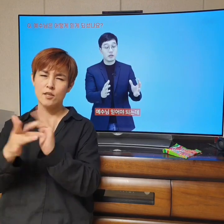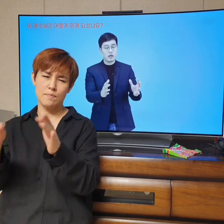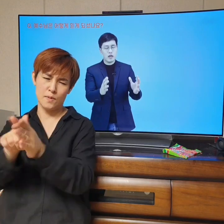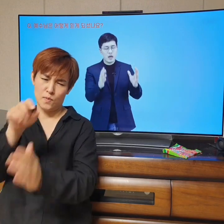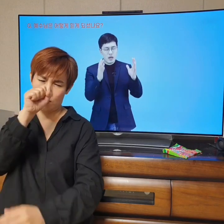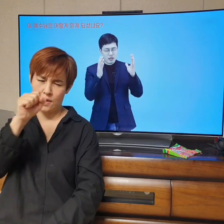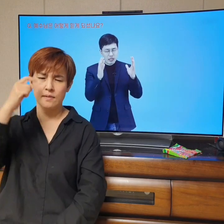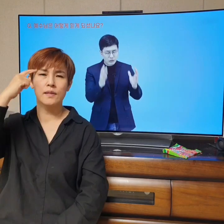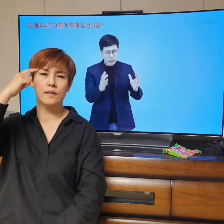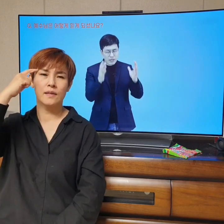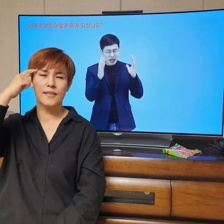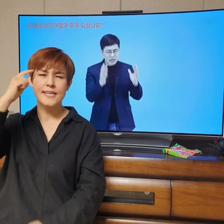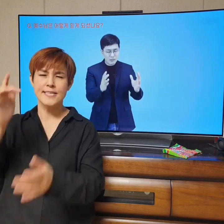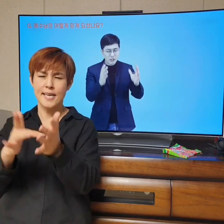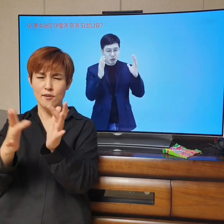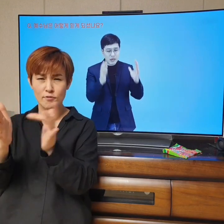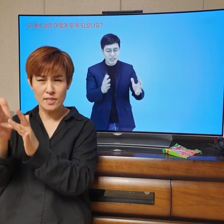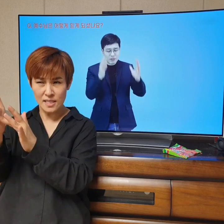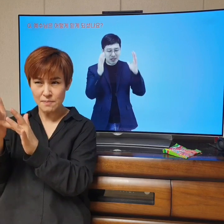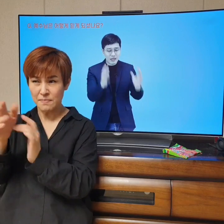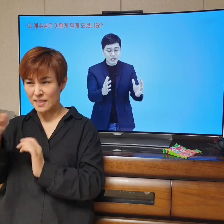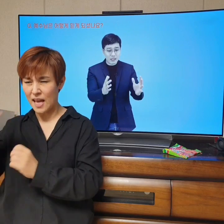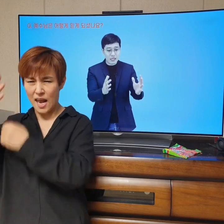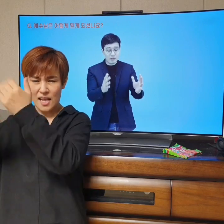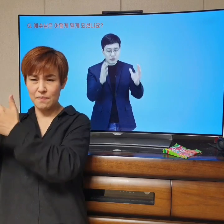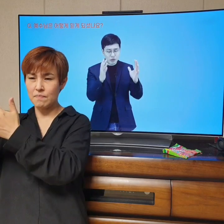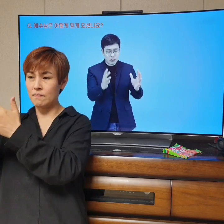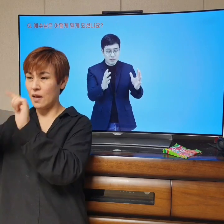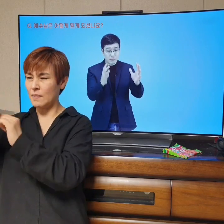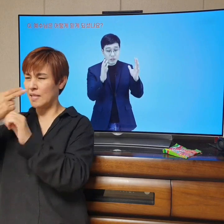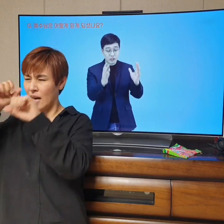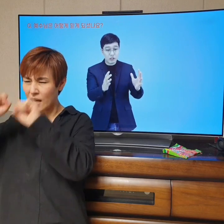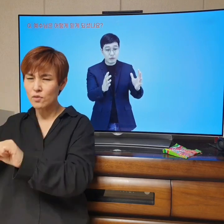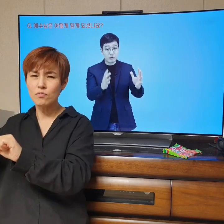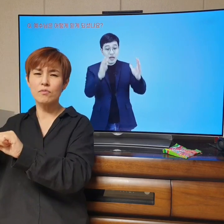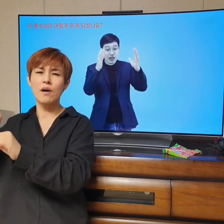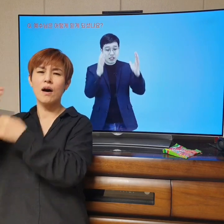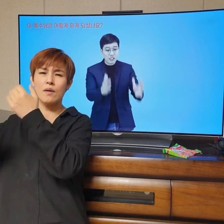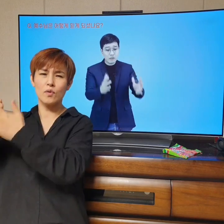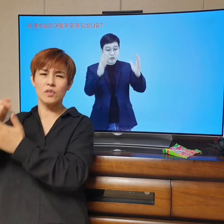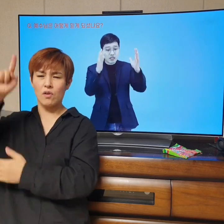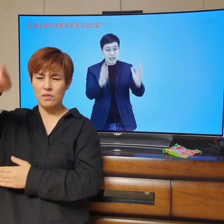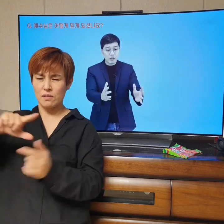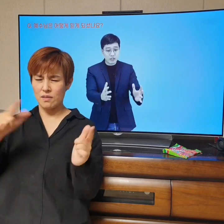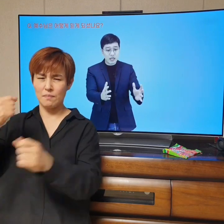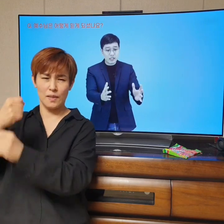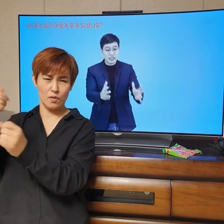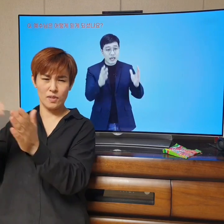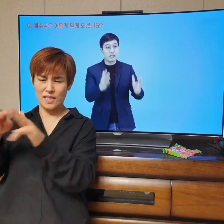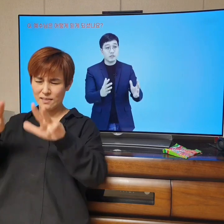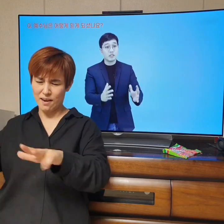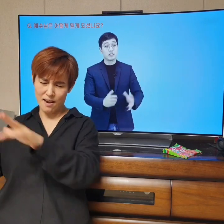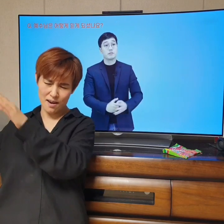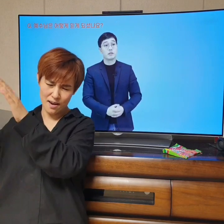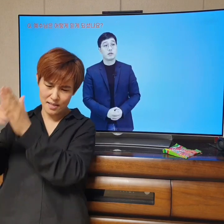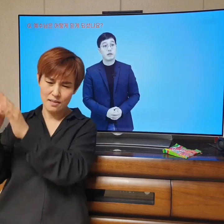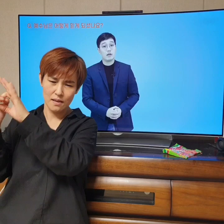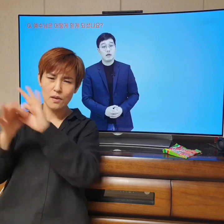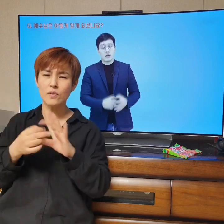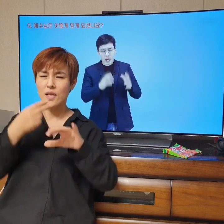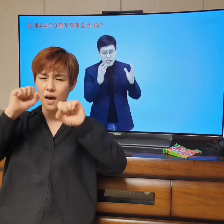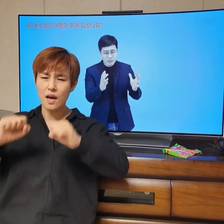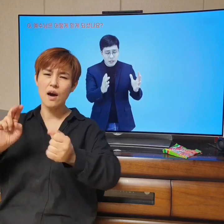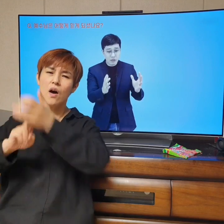예수님이 더 예수님이 하나님이시고 하나님은 살아계신 하나님이고 천지만물을 지으신 분이고 지금껏 살아 역사하시는 하나님이시지